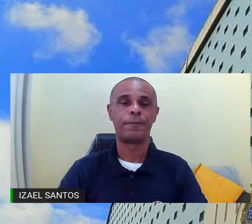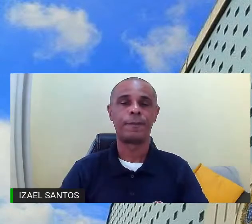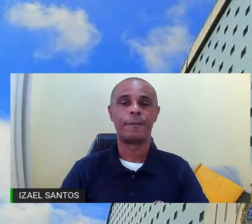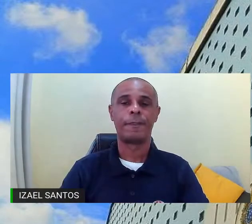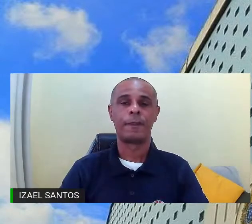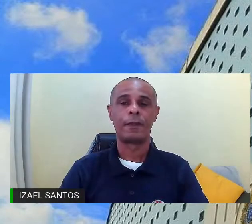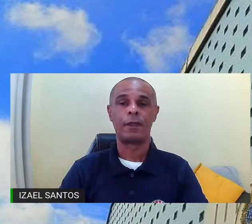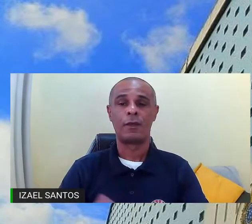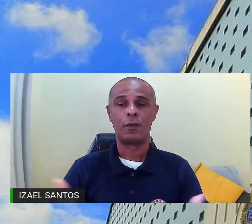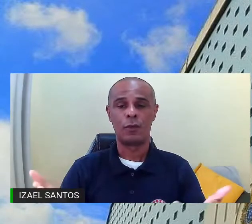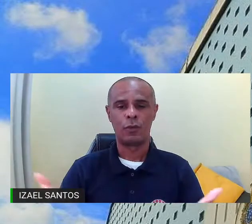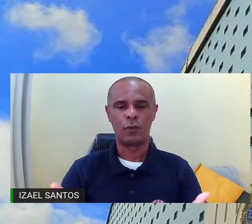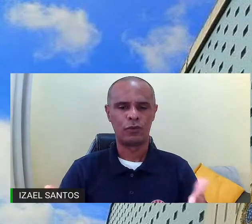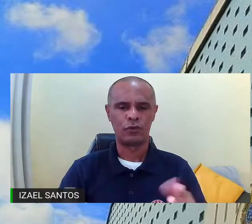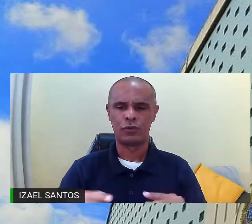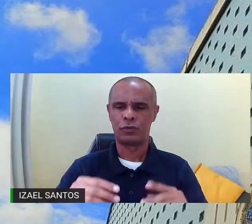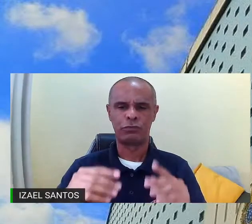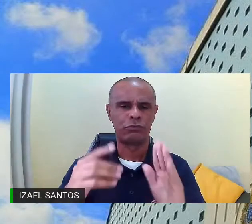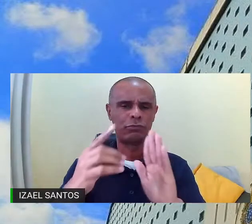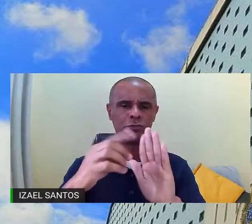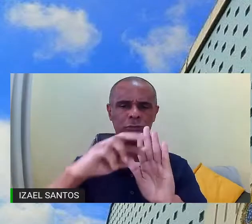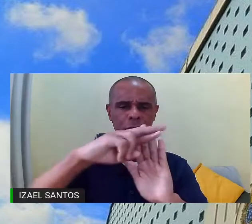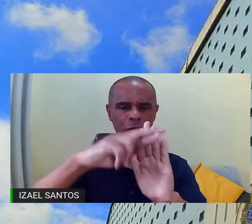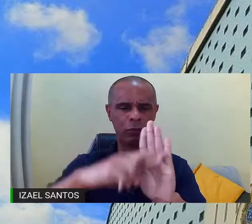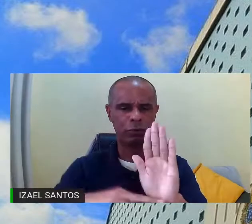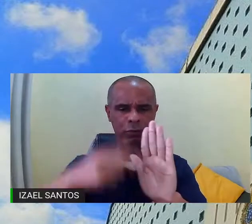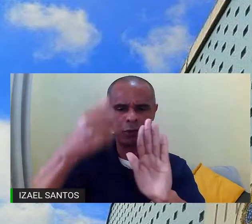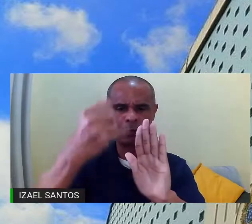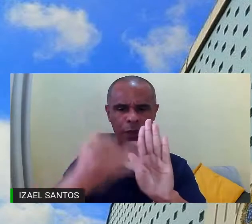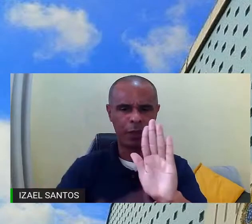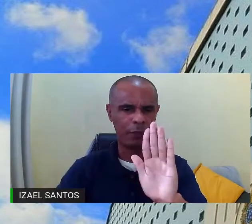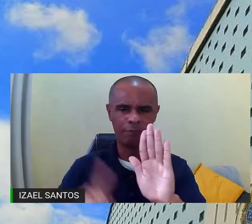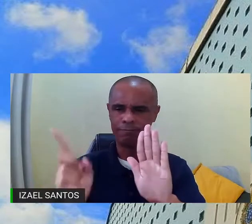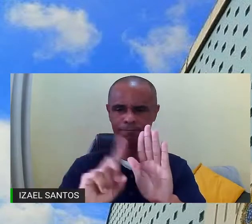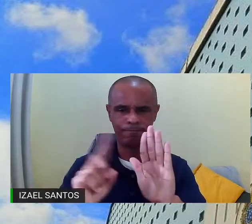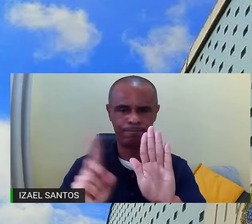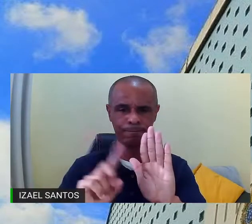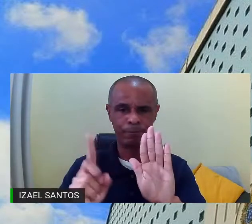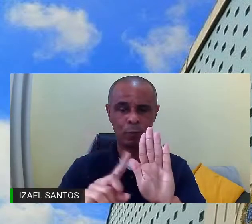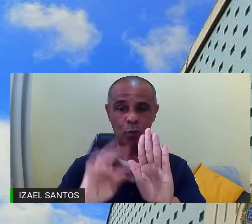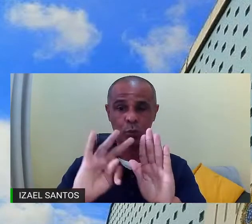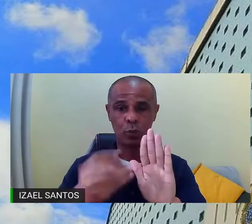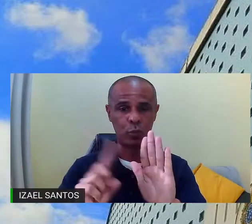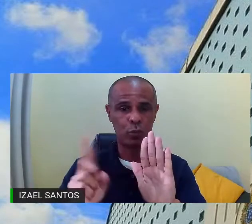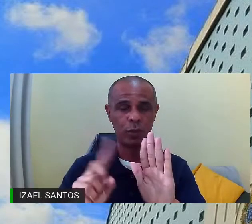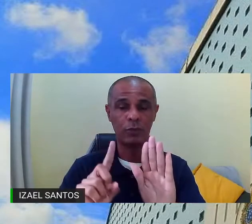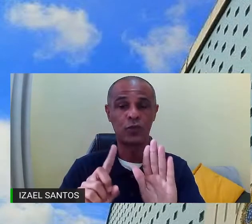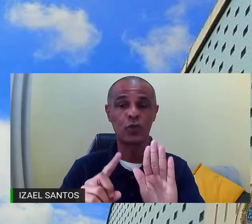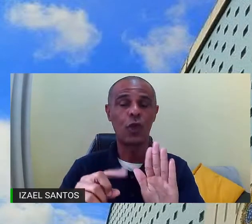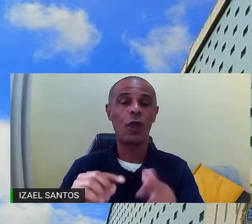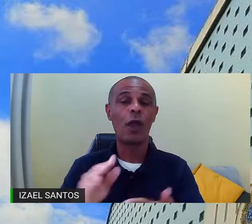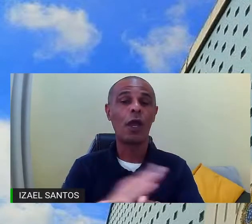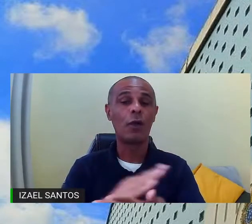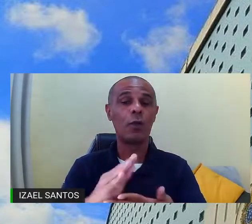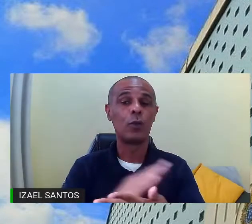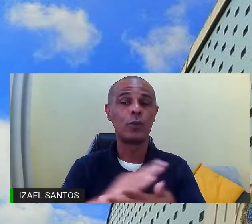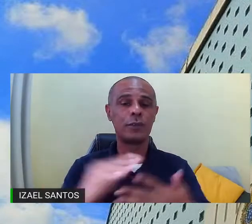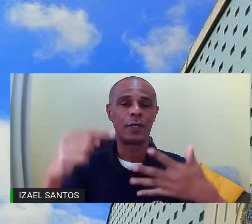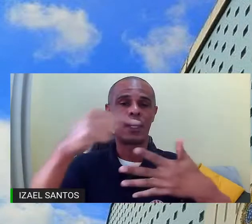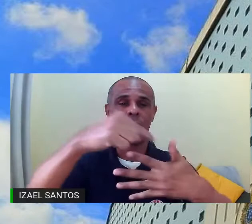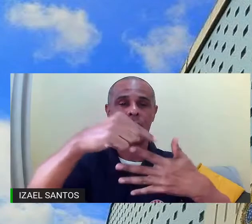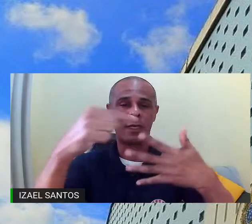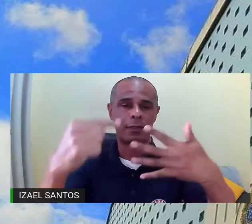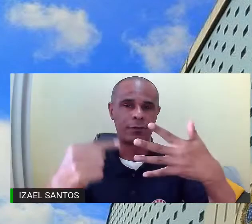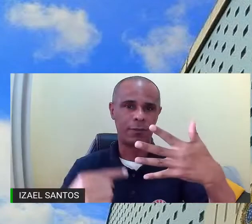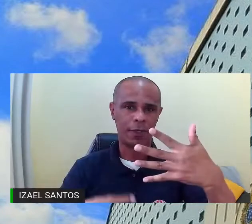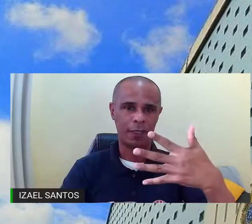Naturalmente, eu não vou falar sobre todas as diretrizes. Eu vou dar preferência a tomar alguns aspectos e comentar com os